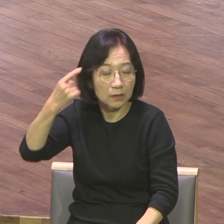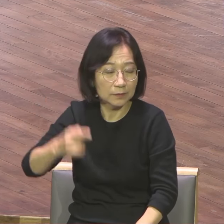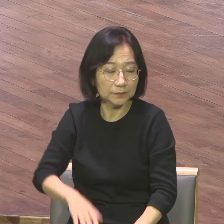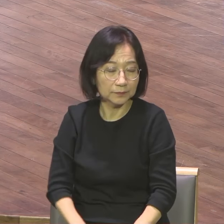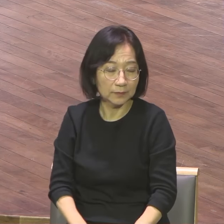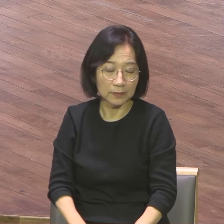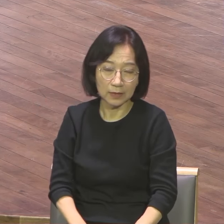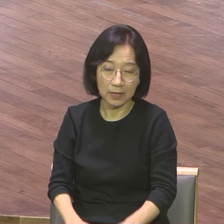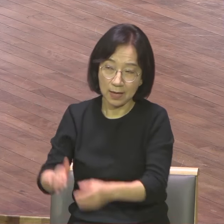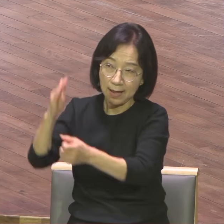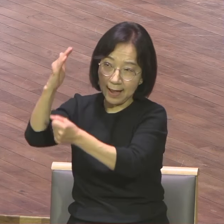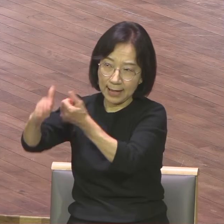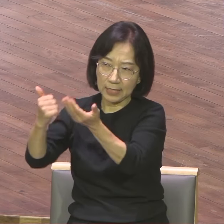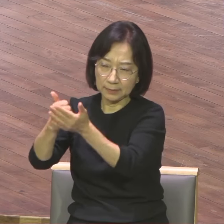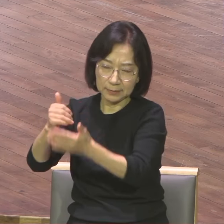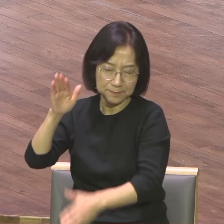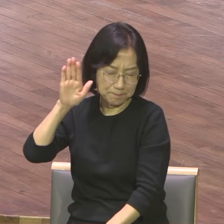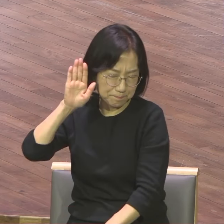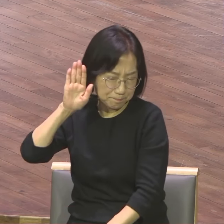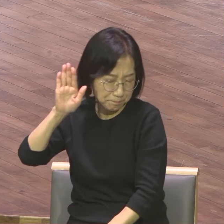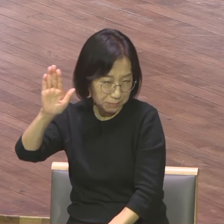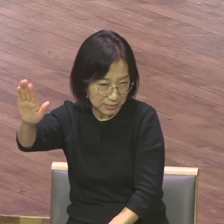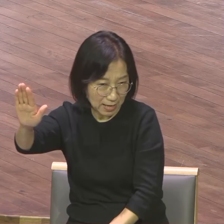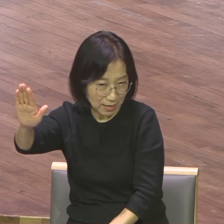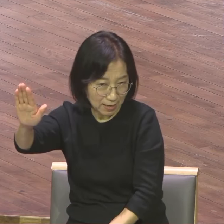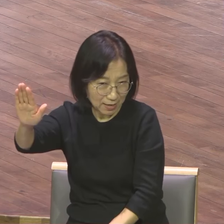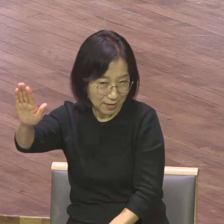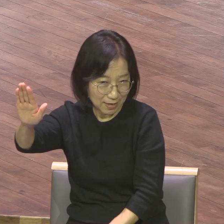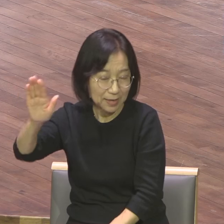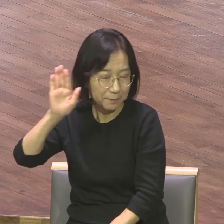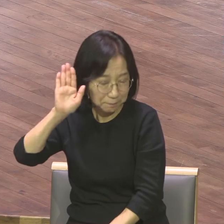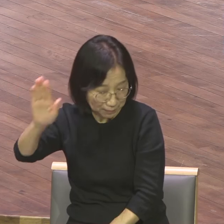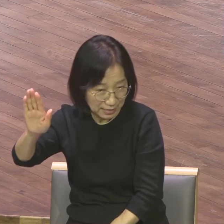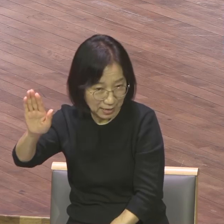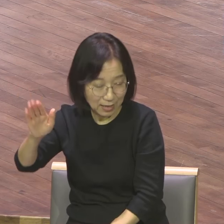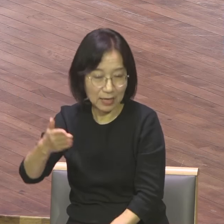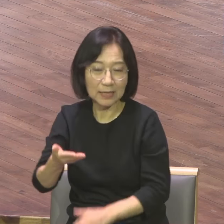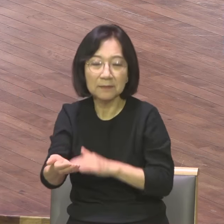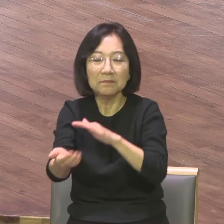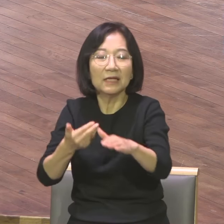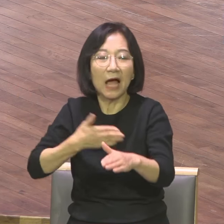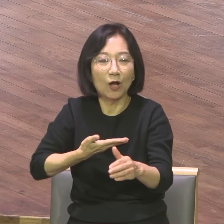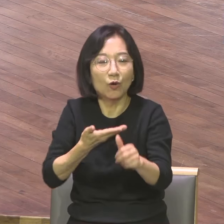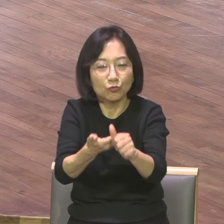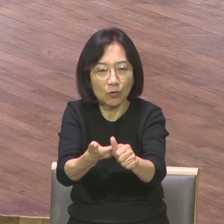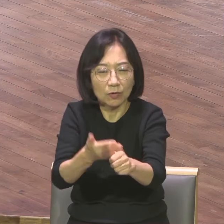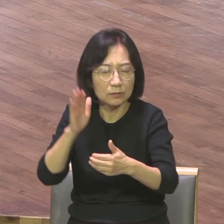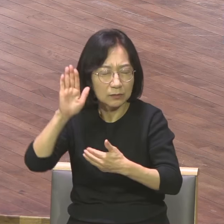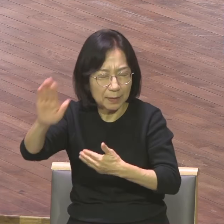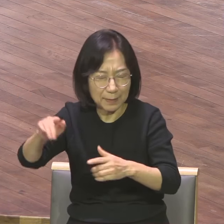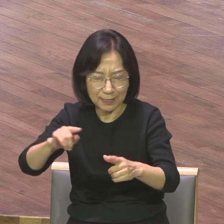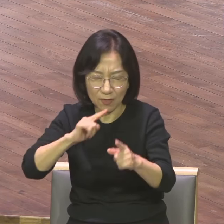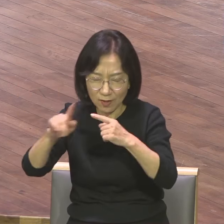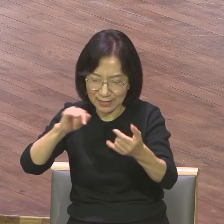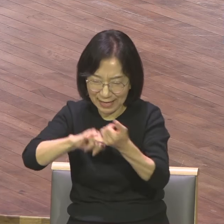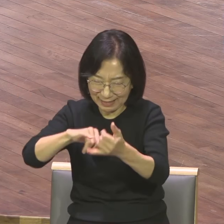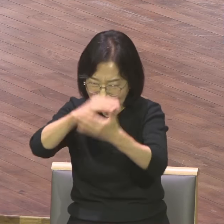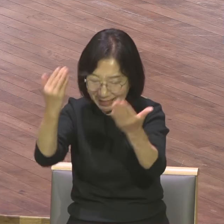미래를 예언하신 분이고 그 예언을 반드시 다 성취하신 분입니다. 어느 우상이 예언을